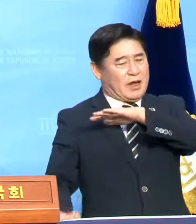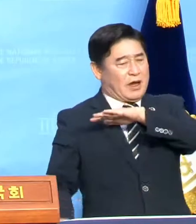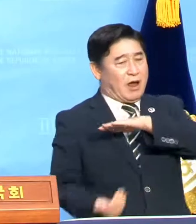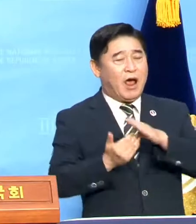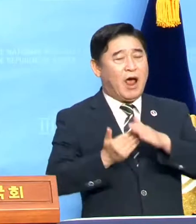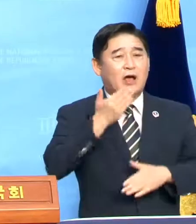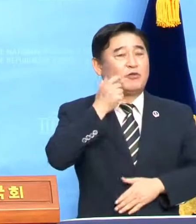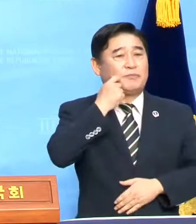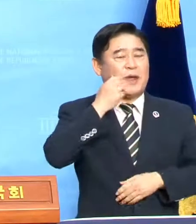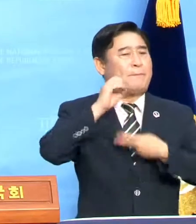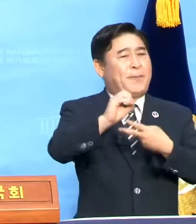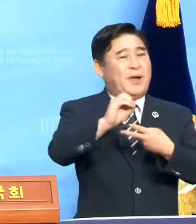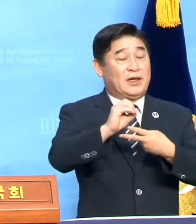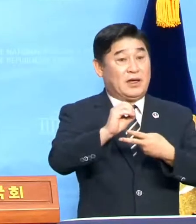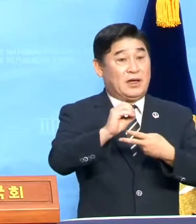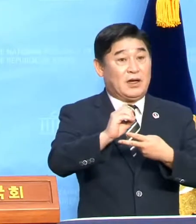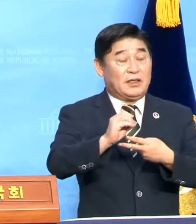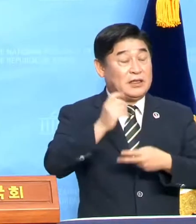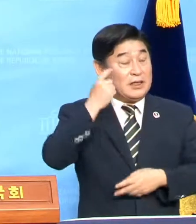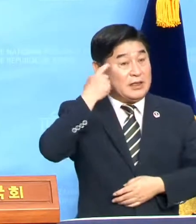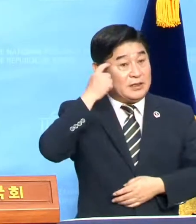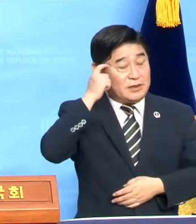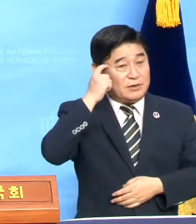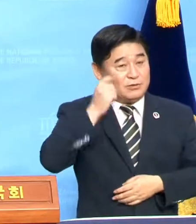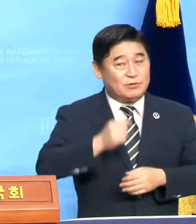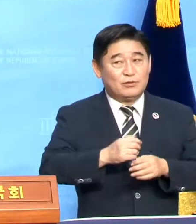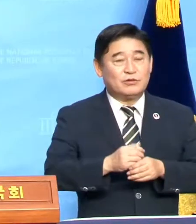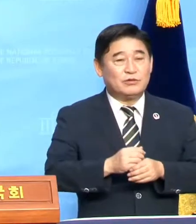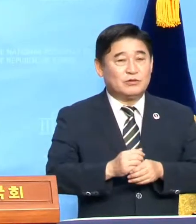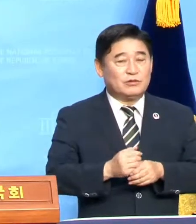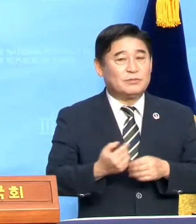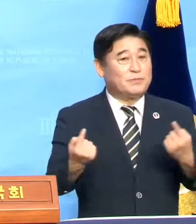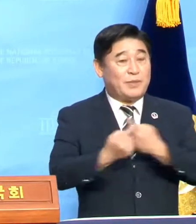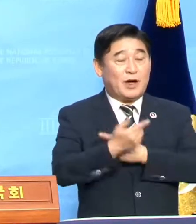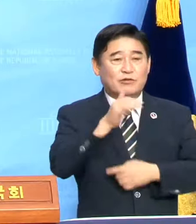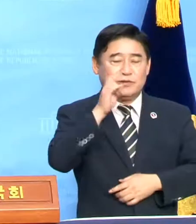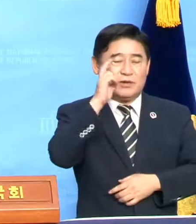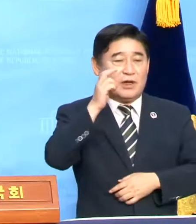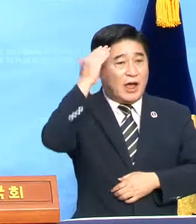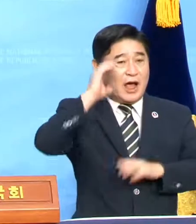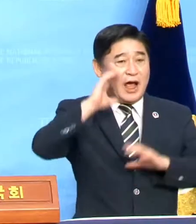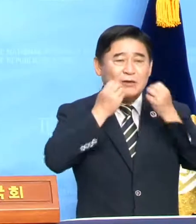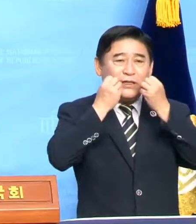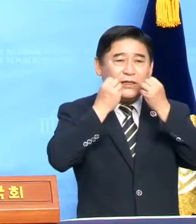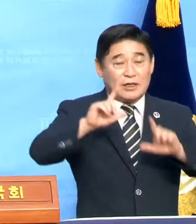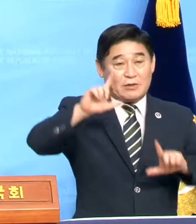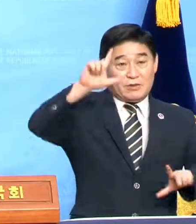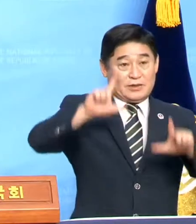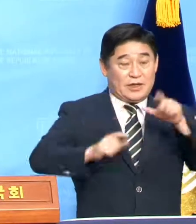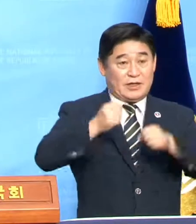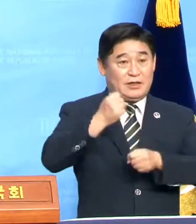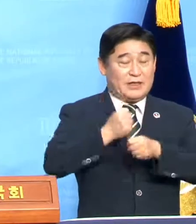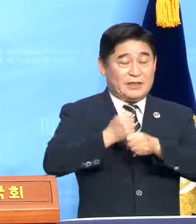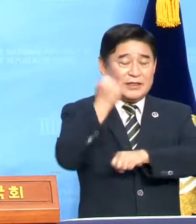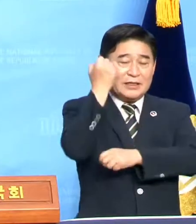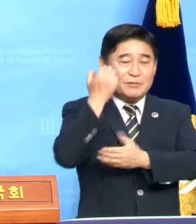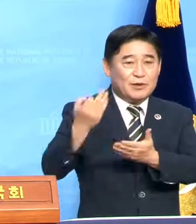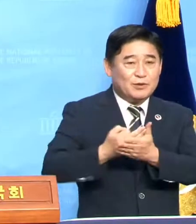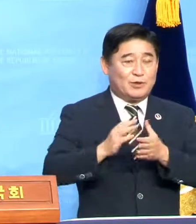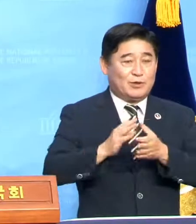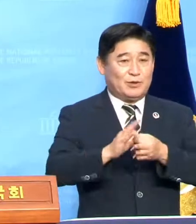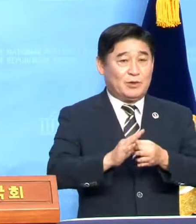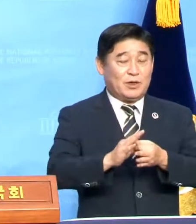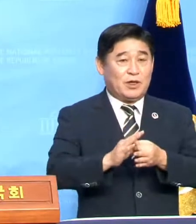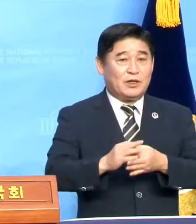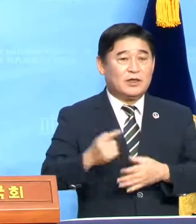제로에 가깝다는 편견도 경계 할 것입니다 대한민국의 새로운 체계를 만들기 분 소득을 통해